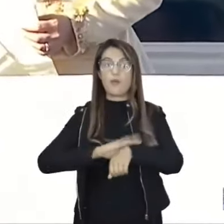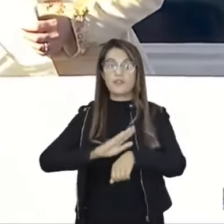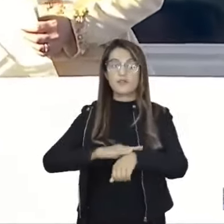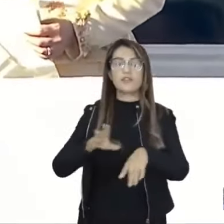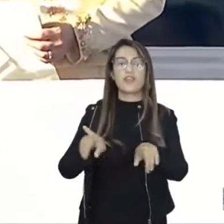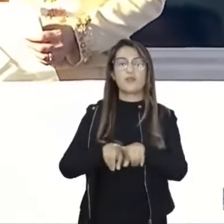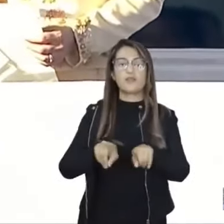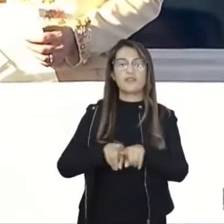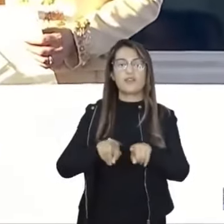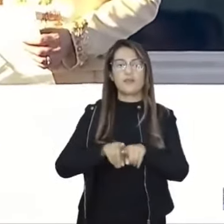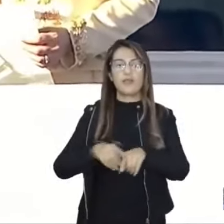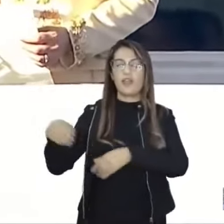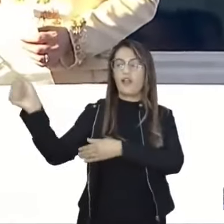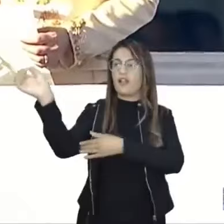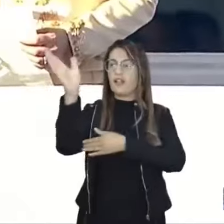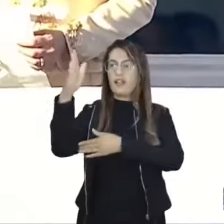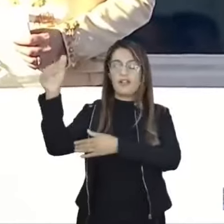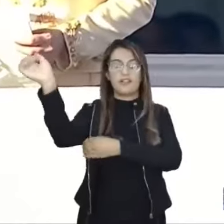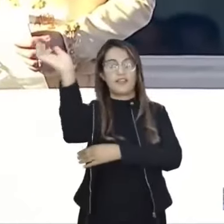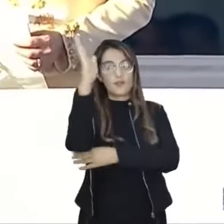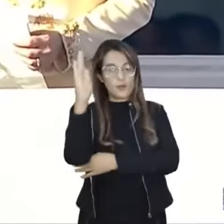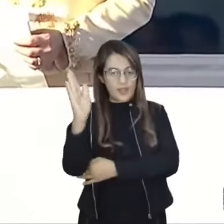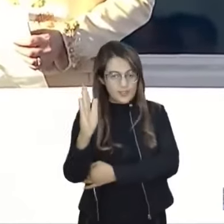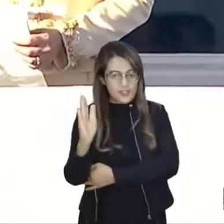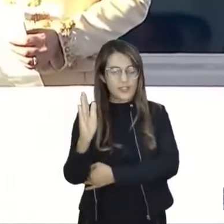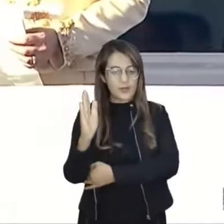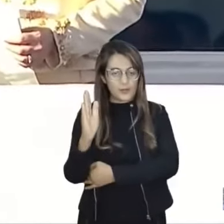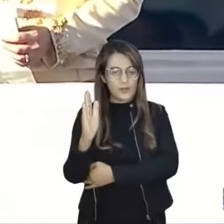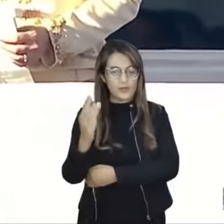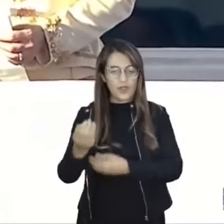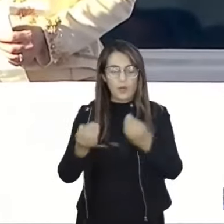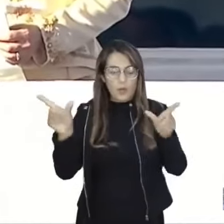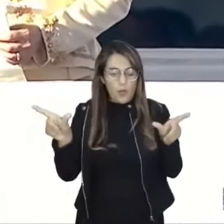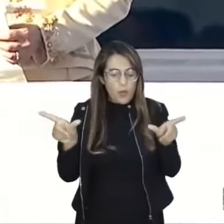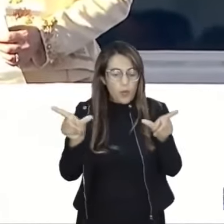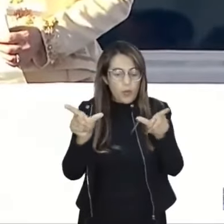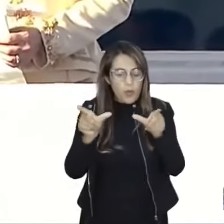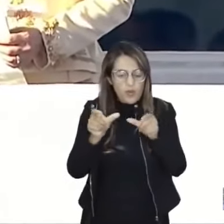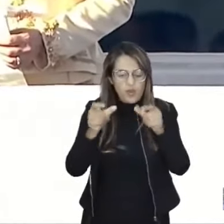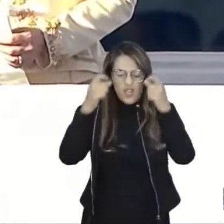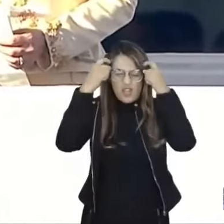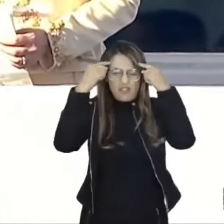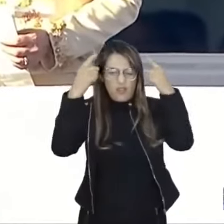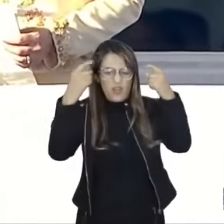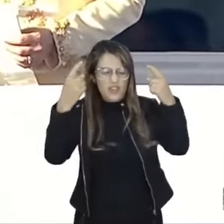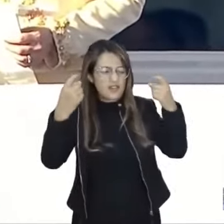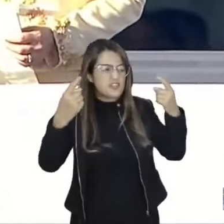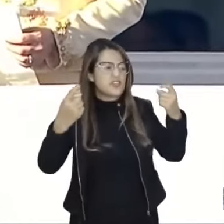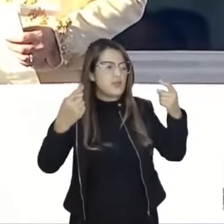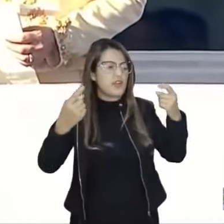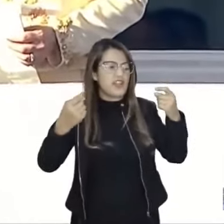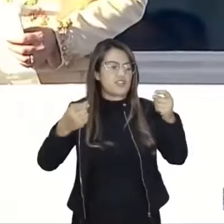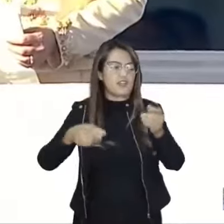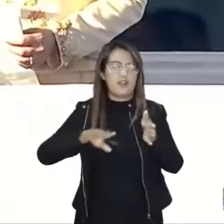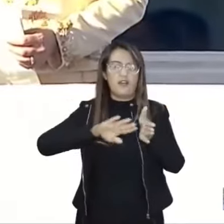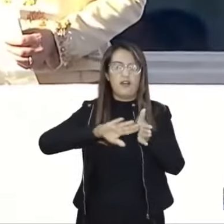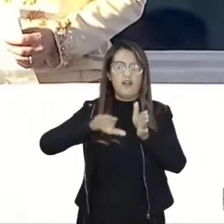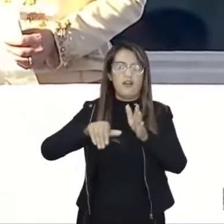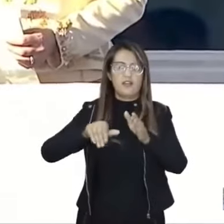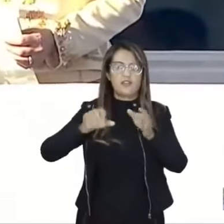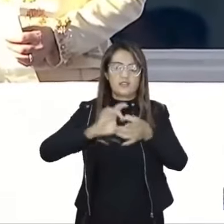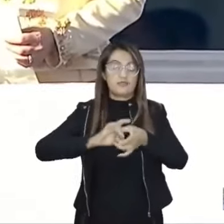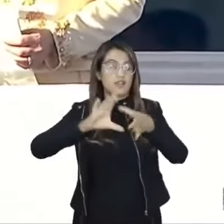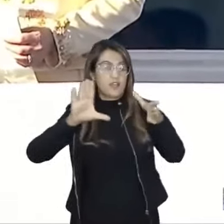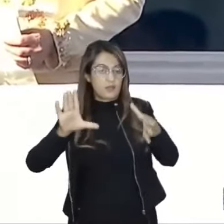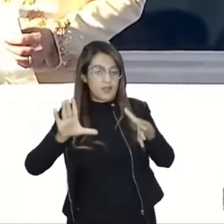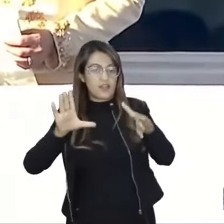bandeira do Brasil quando uma minoria violenta e antidemocrática tentava censurar nossas cores